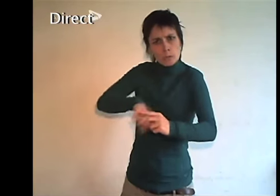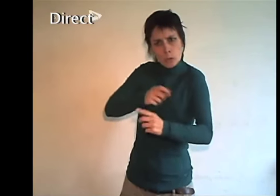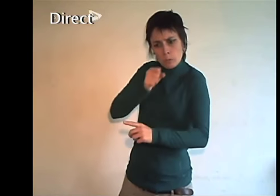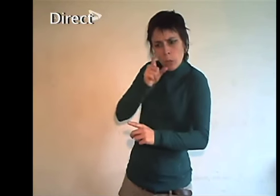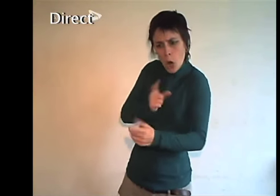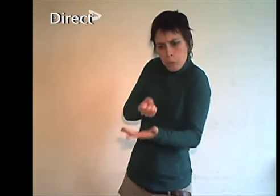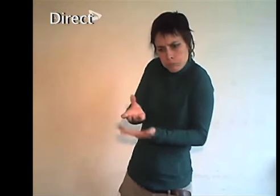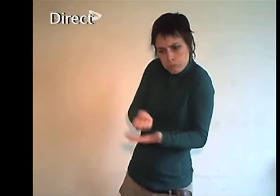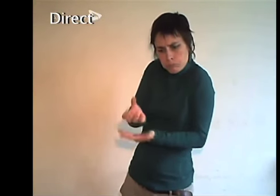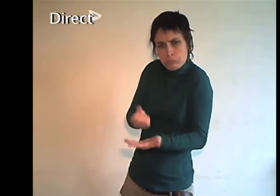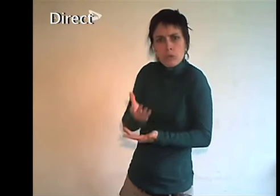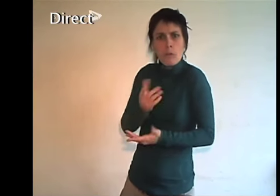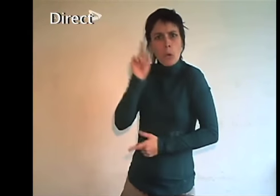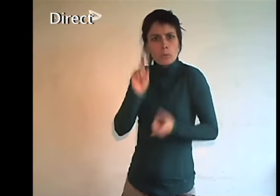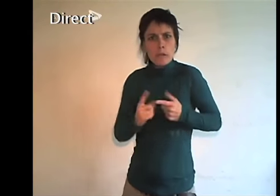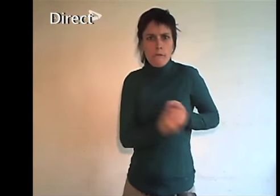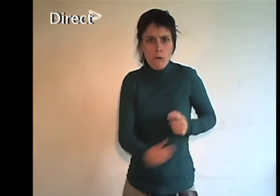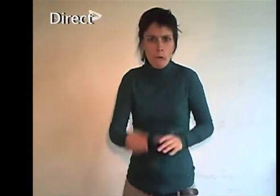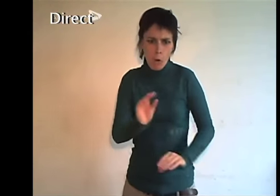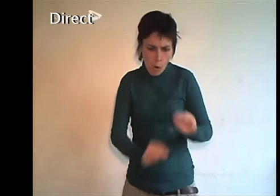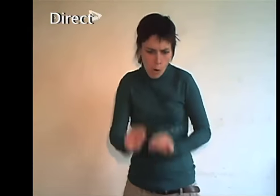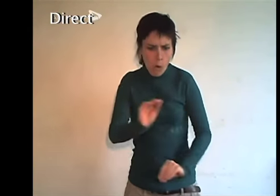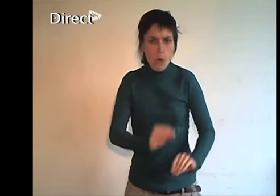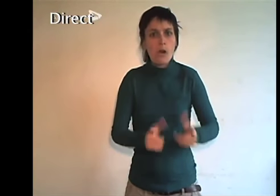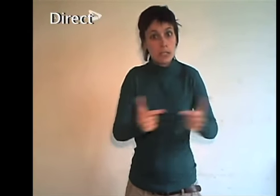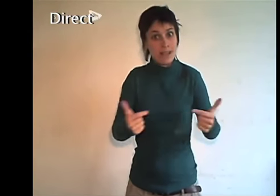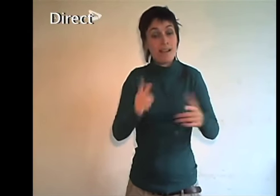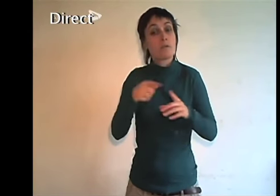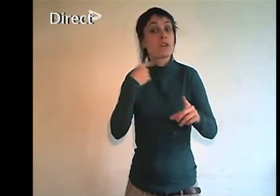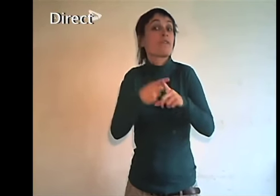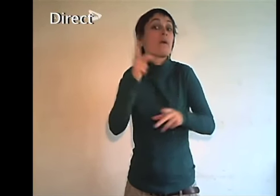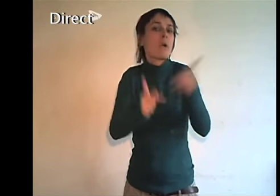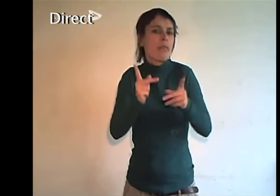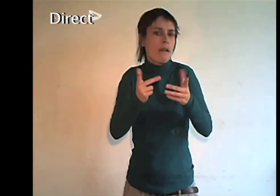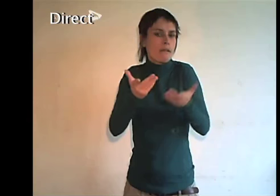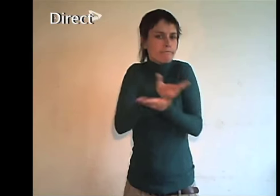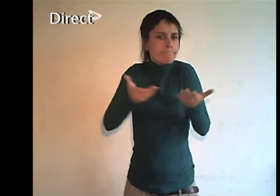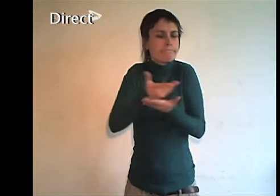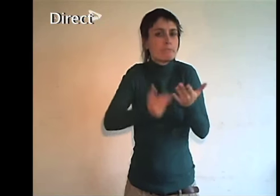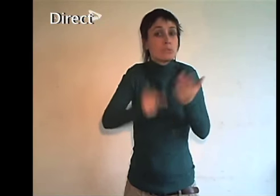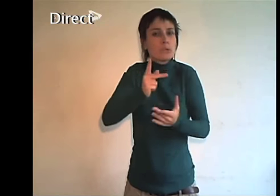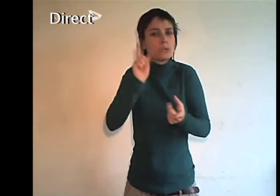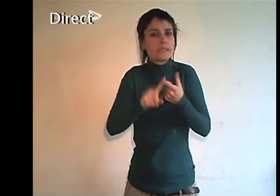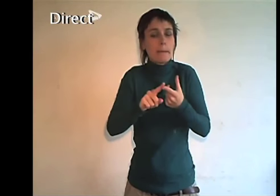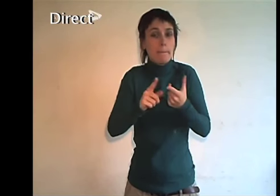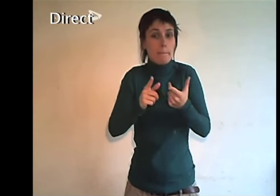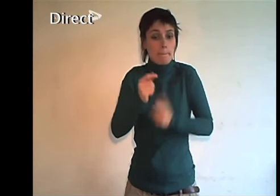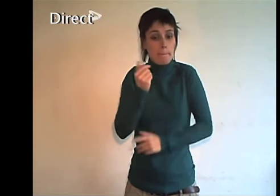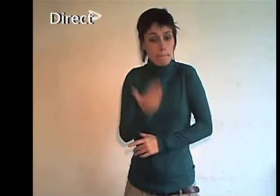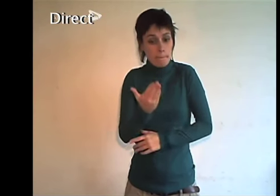positif. C'est de l'information aux parents, c'est pour le bien des enfants. Et effectivement, dans une prochaine émission, on parlera peut-être des épisodes